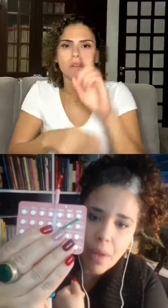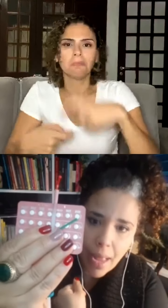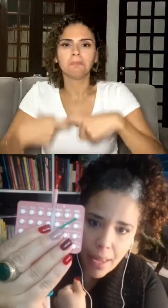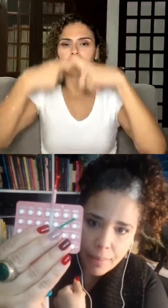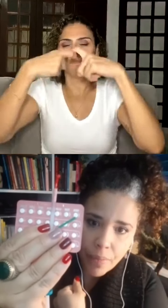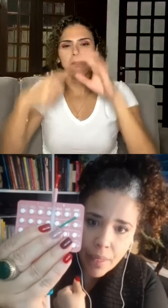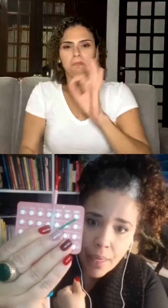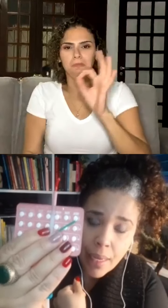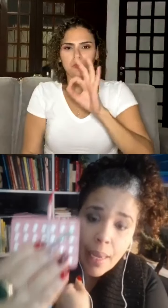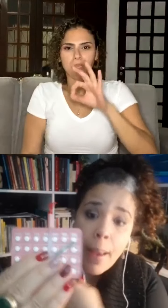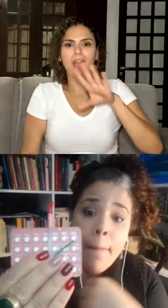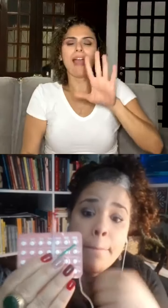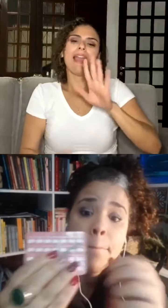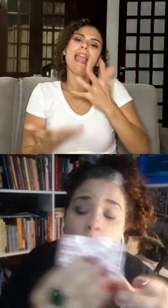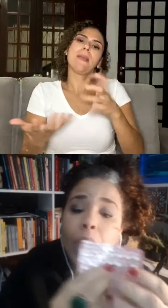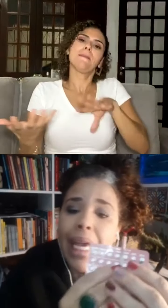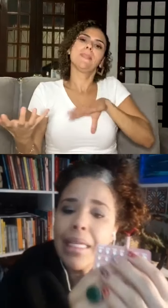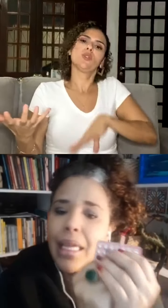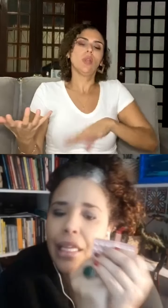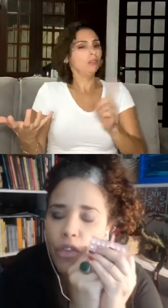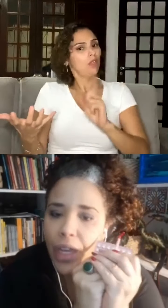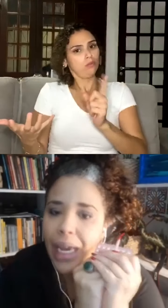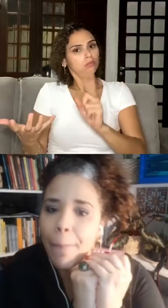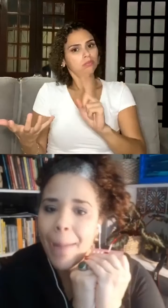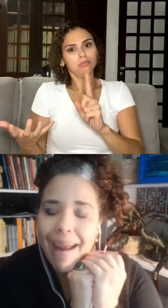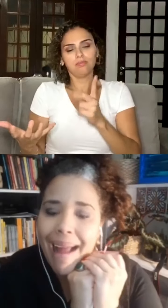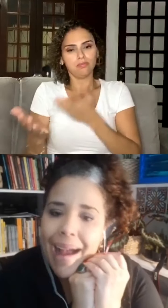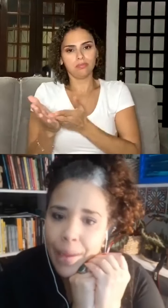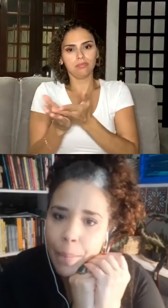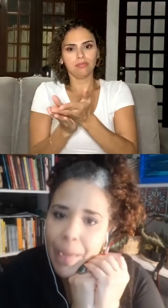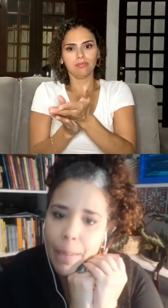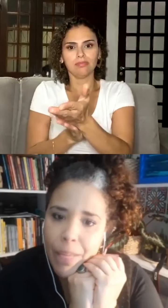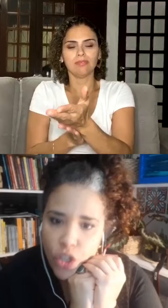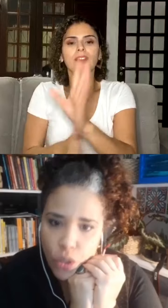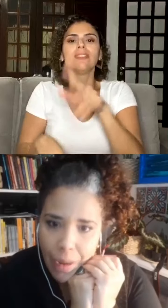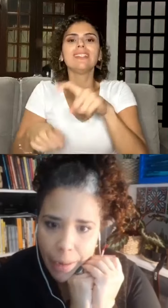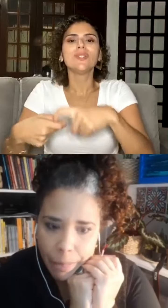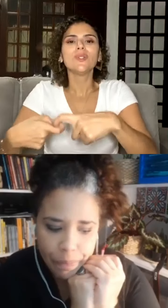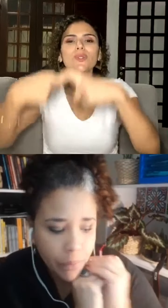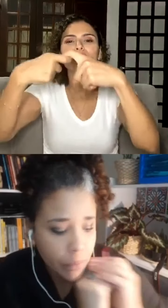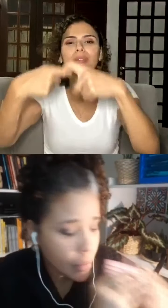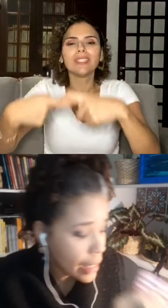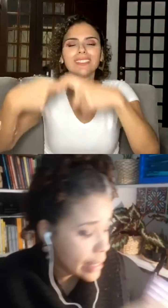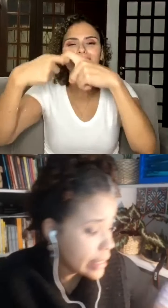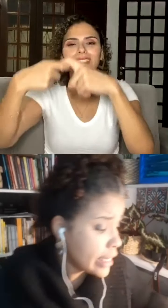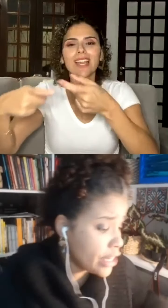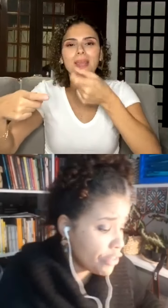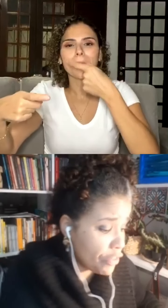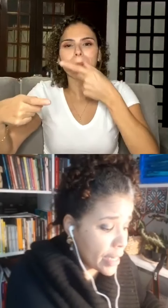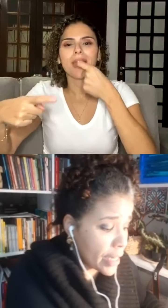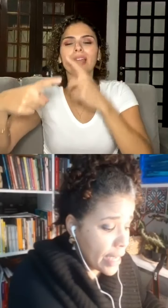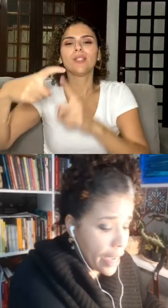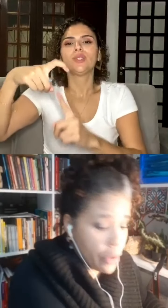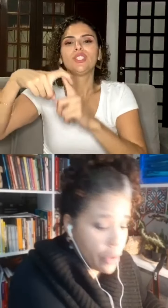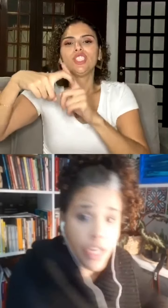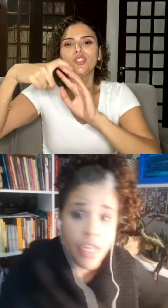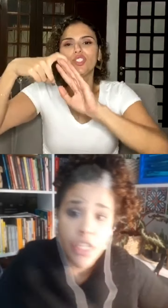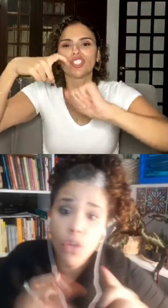menstruar. O que significa parar para menstruar? Significa que